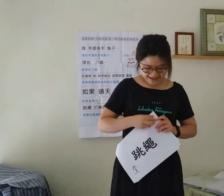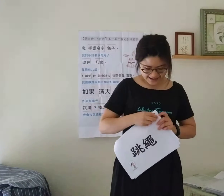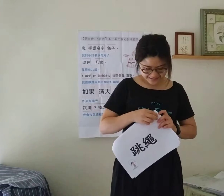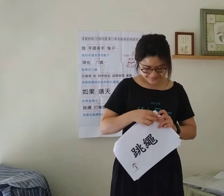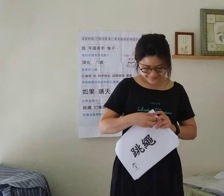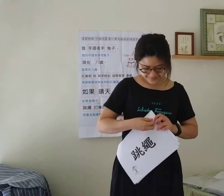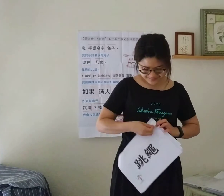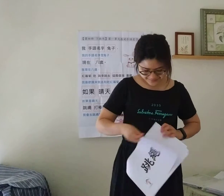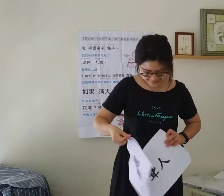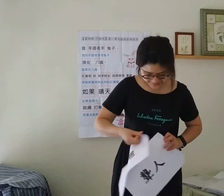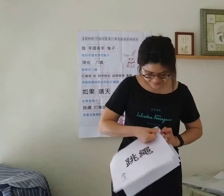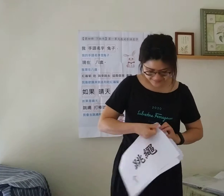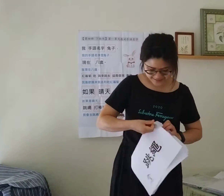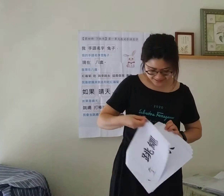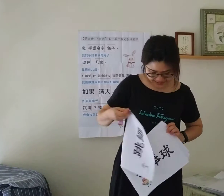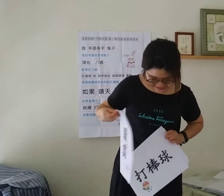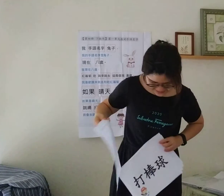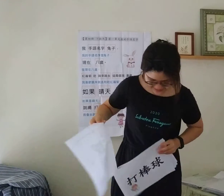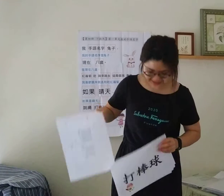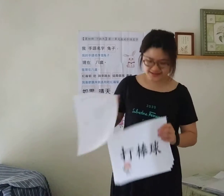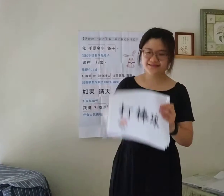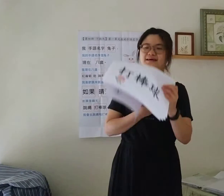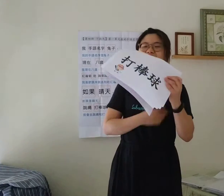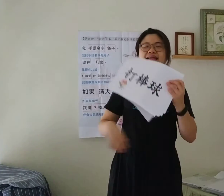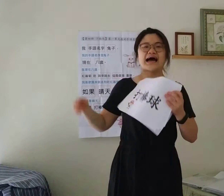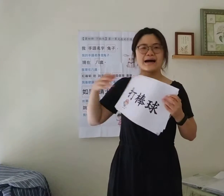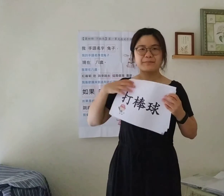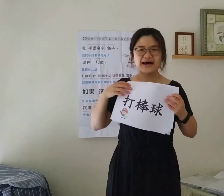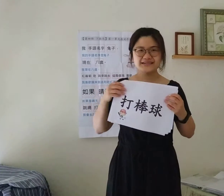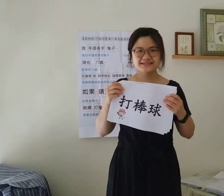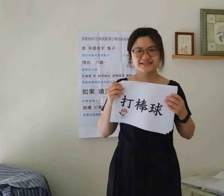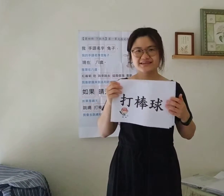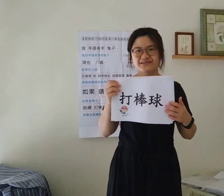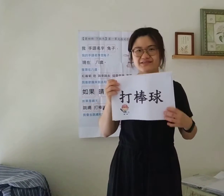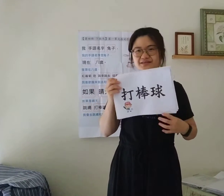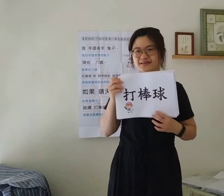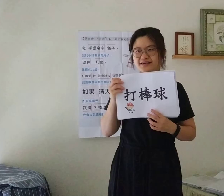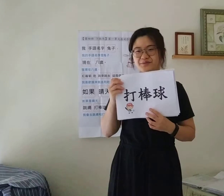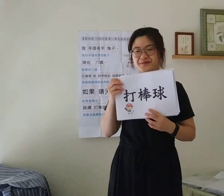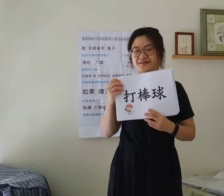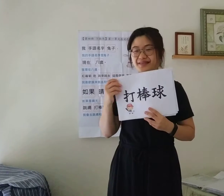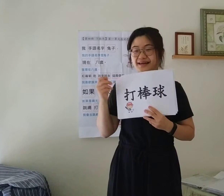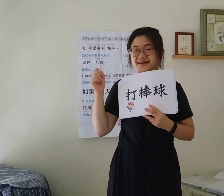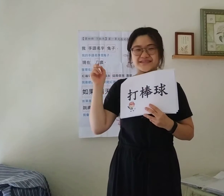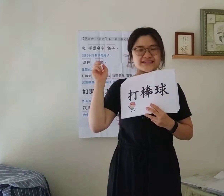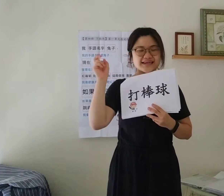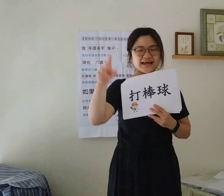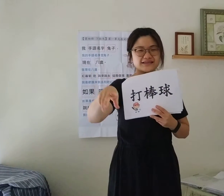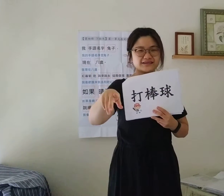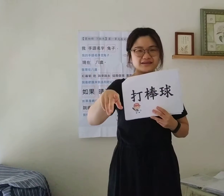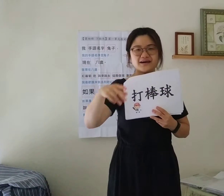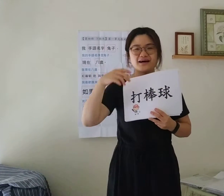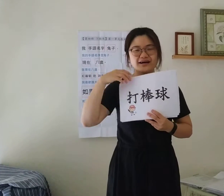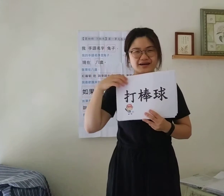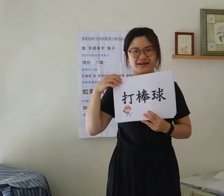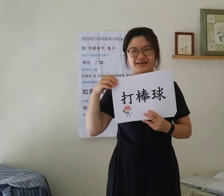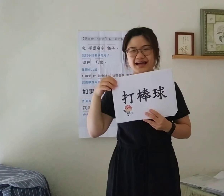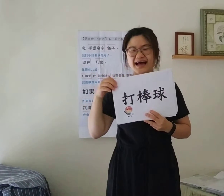看，接着是打棒球，那有没有人要猜猜看呢？很